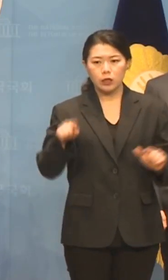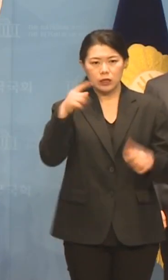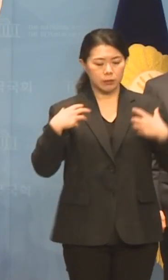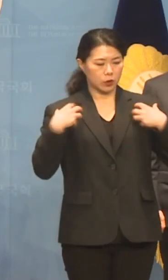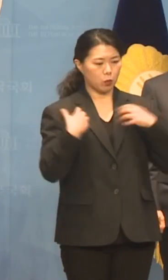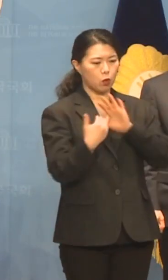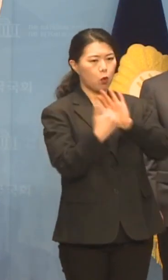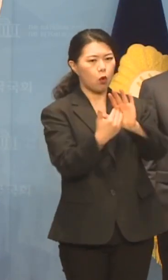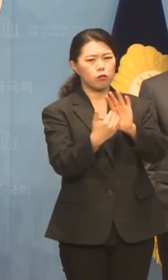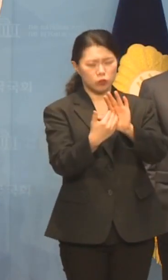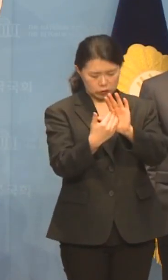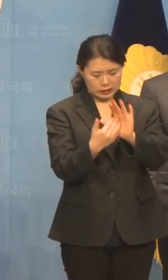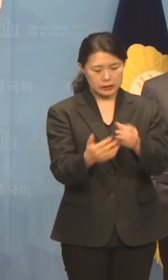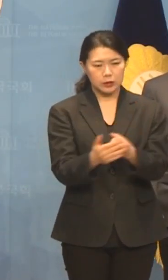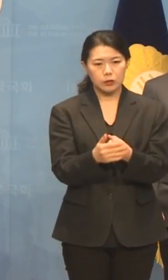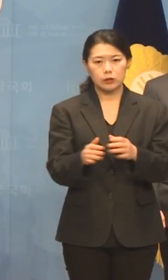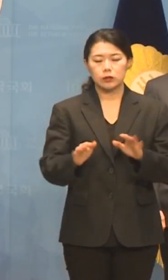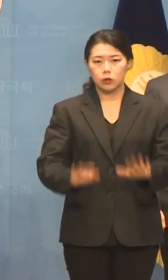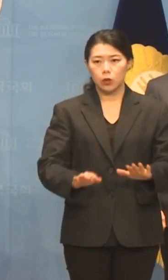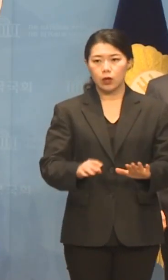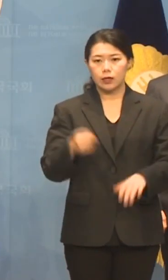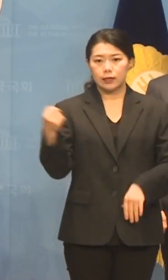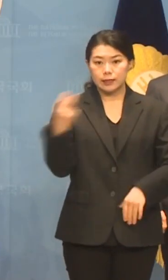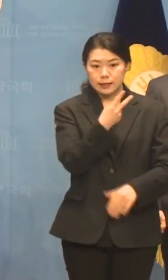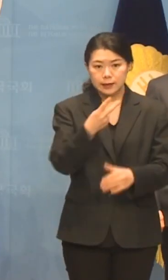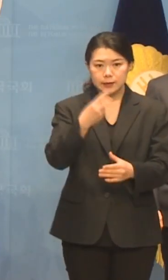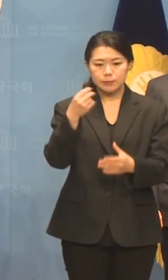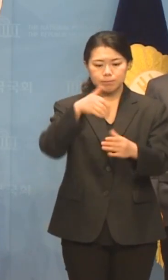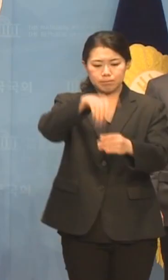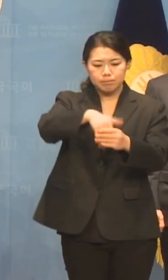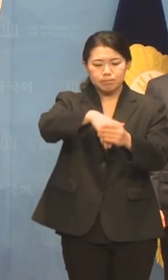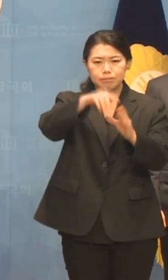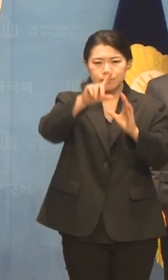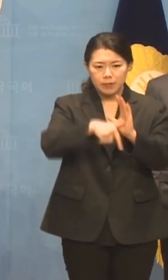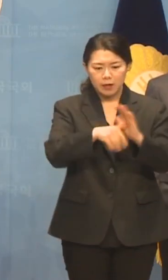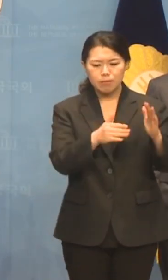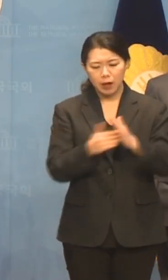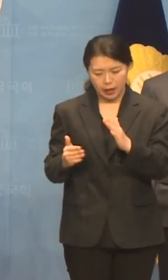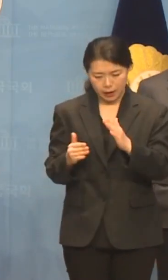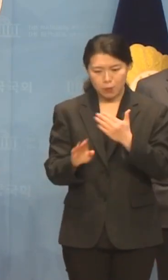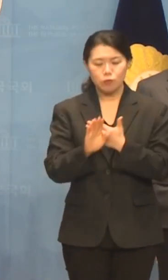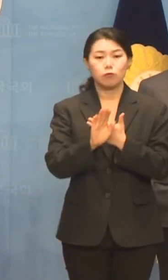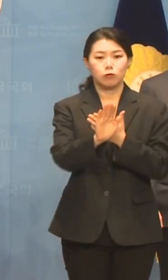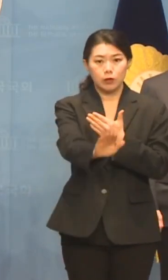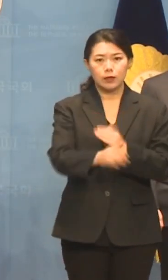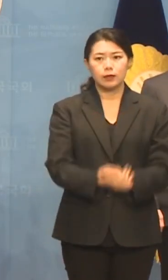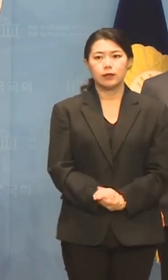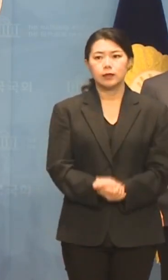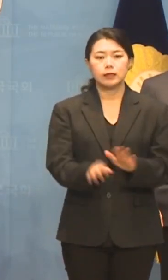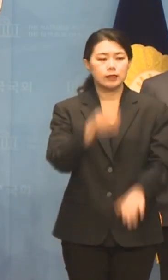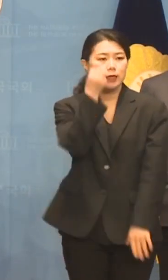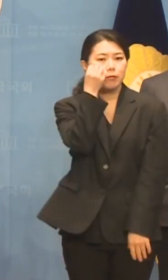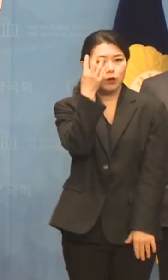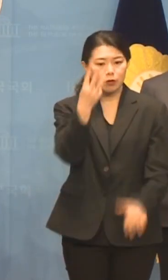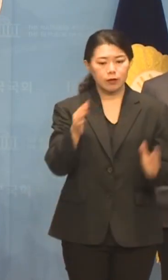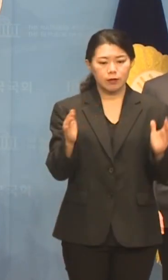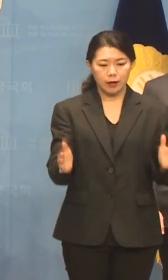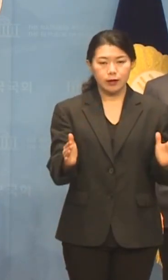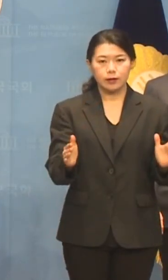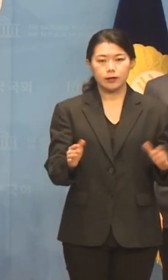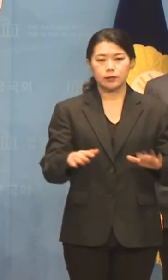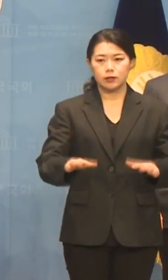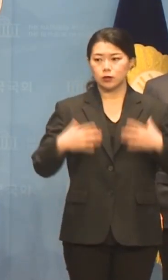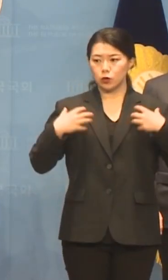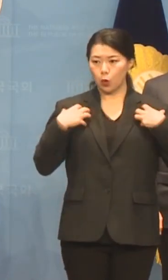행사되고 1월 8일 재의결 투표 때 부결되고 난 이후에 약 3개월간